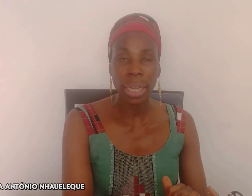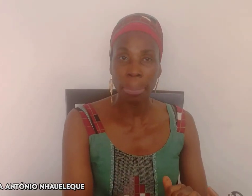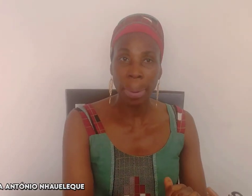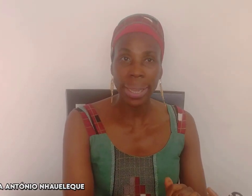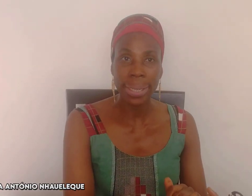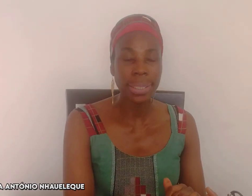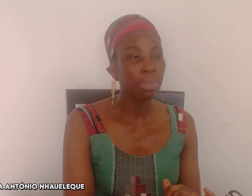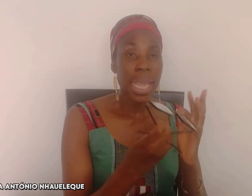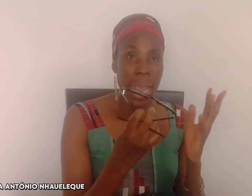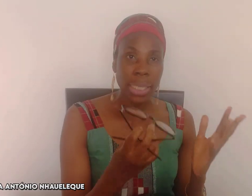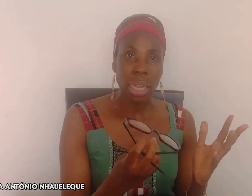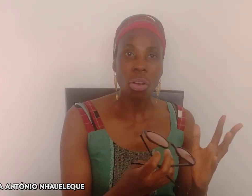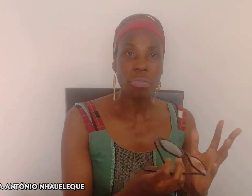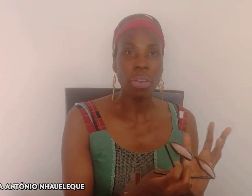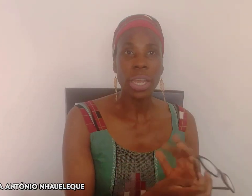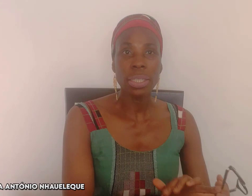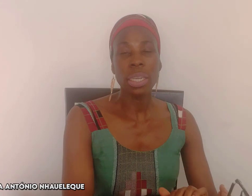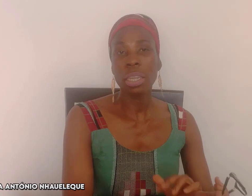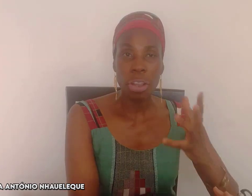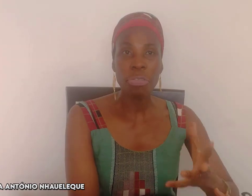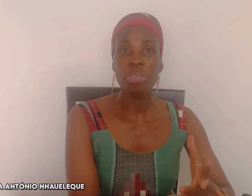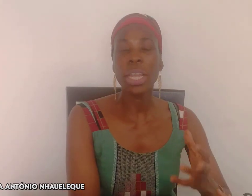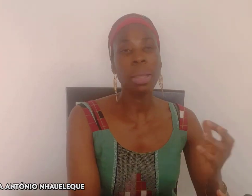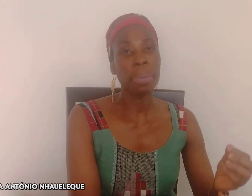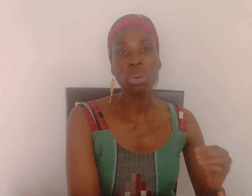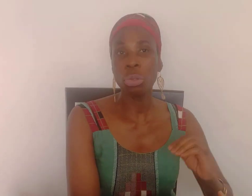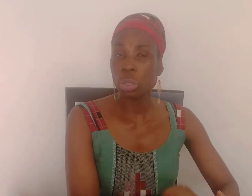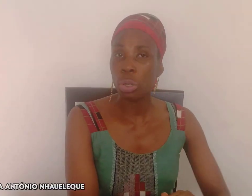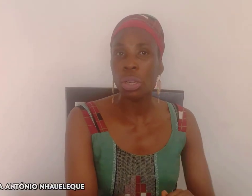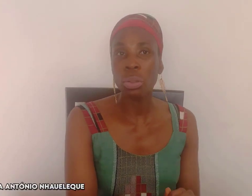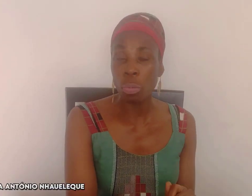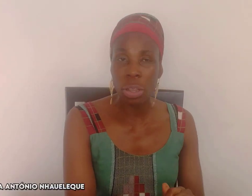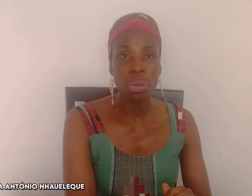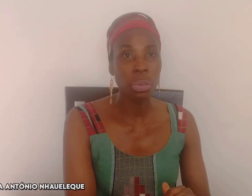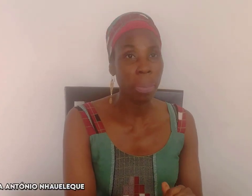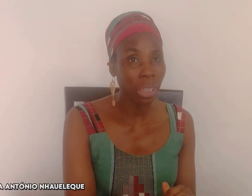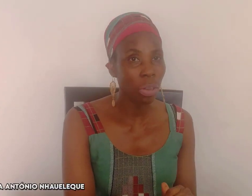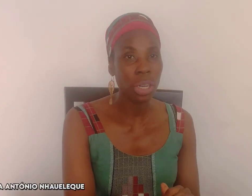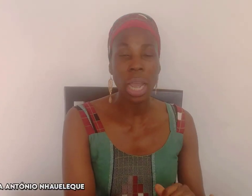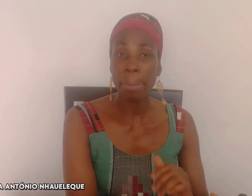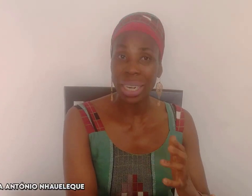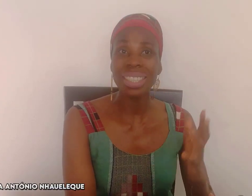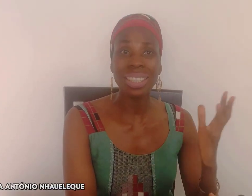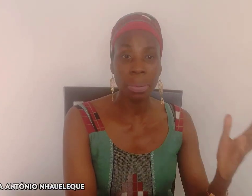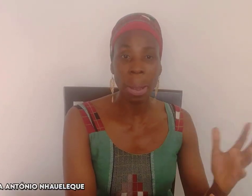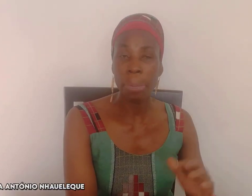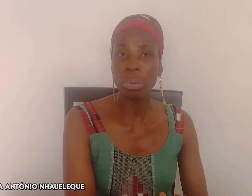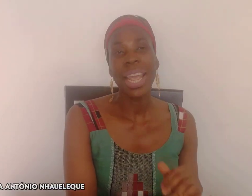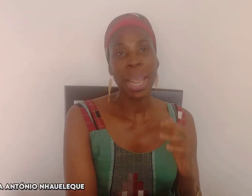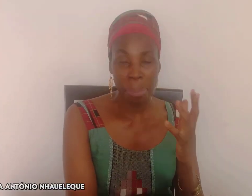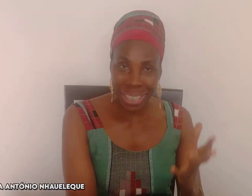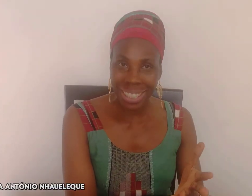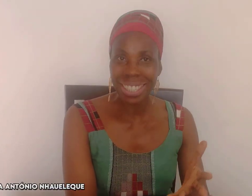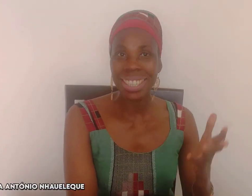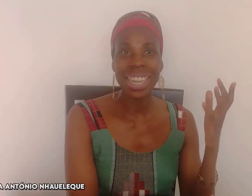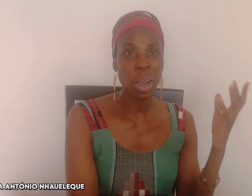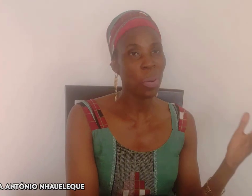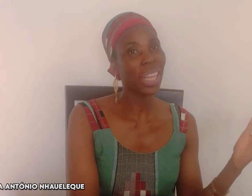naquele país. E esta conversa foi feita pelo Dr. Domingos Batone a partir de Maputo, em parceria com a